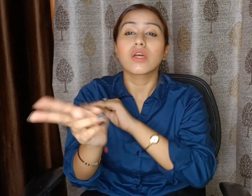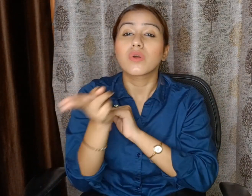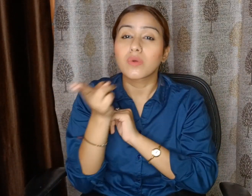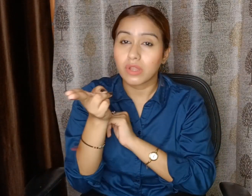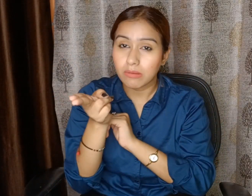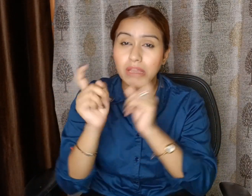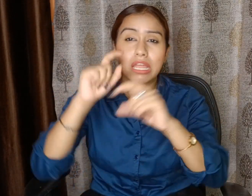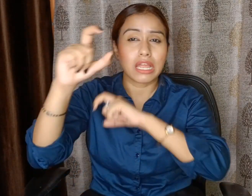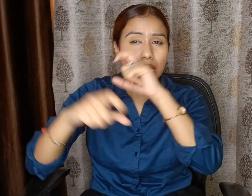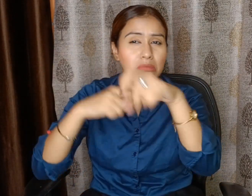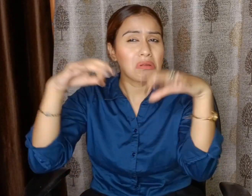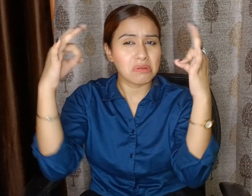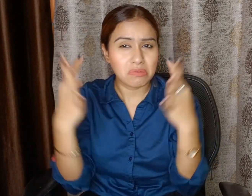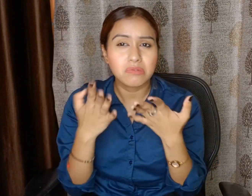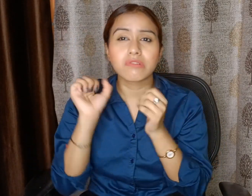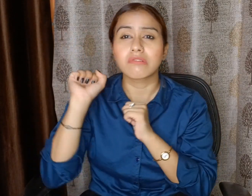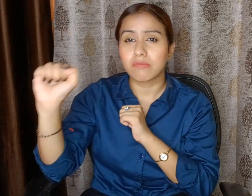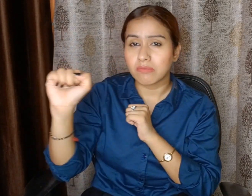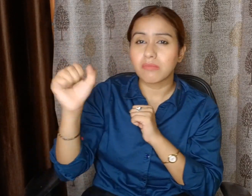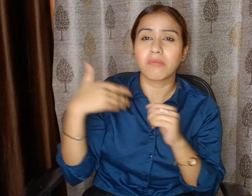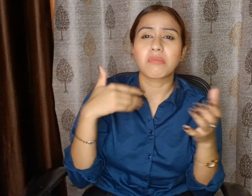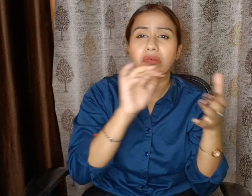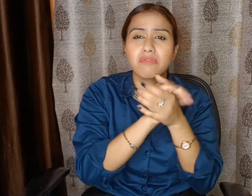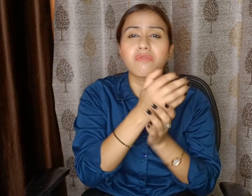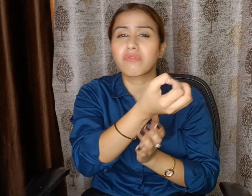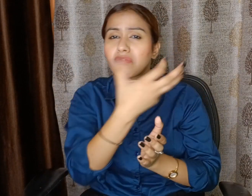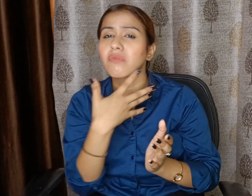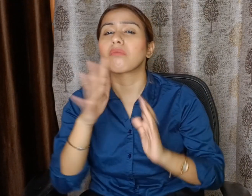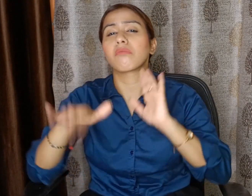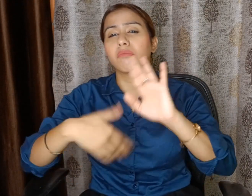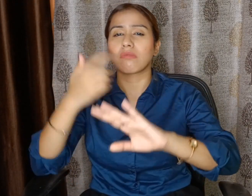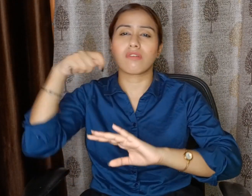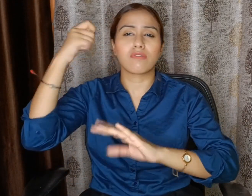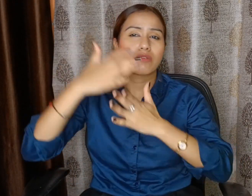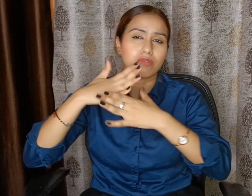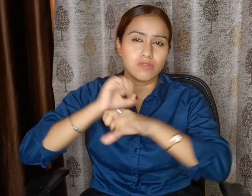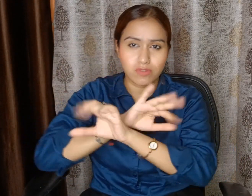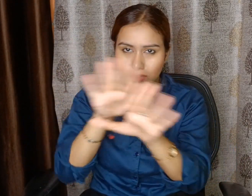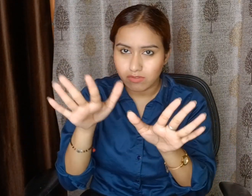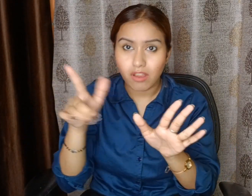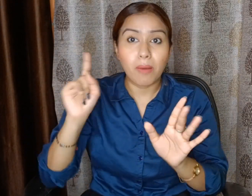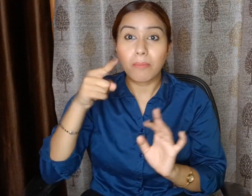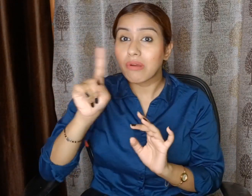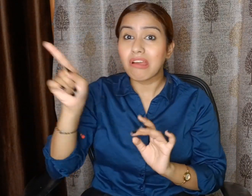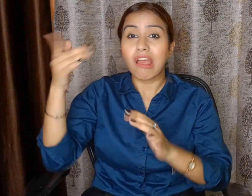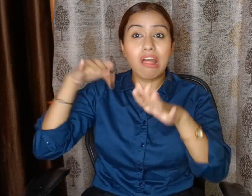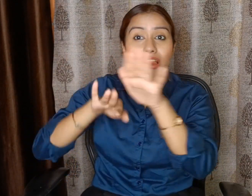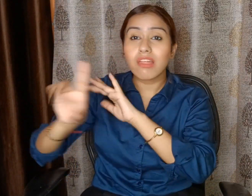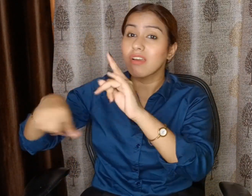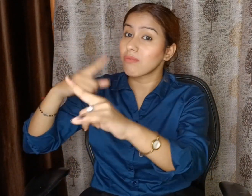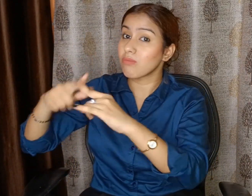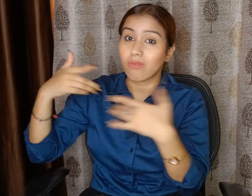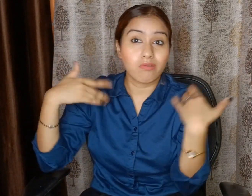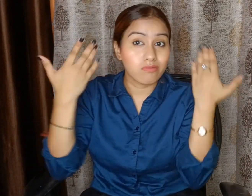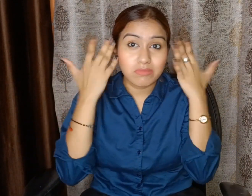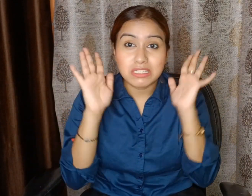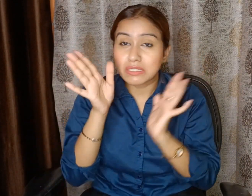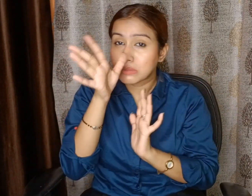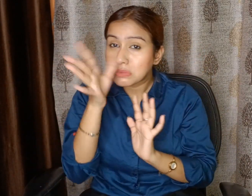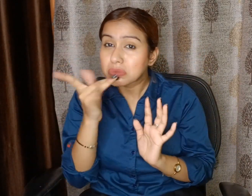बाद आपको वो इंटरव्यू की डेट बता देंगे। तो उसके बारे में और मुझे कुछ नहीं पता है अगर ये मतलब फ्रॉड है या फिर जेन्युइन है,